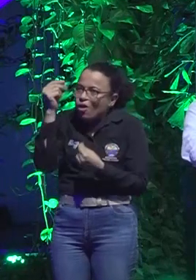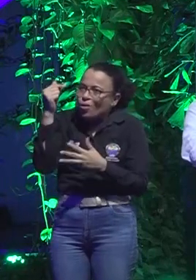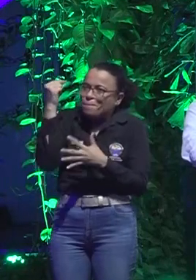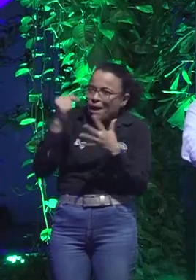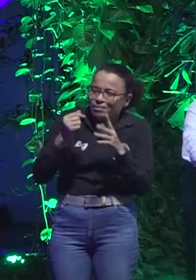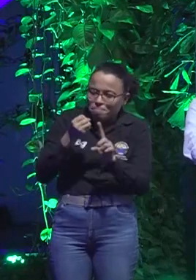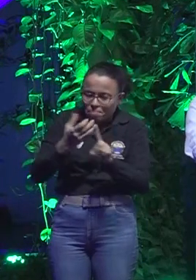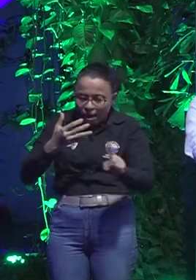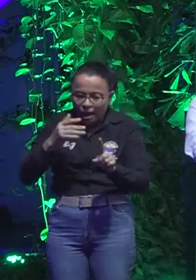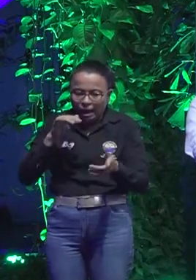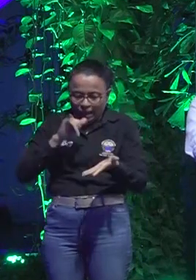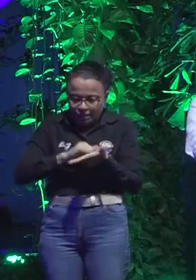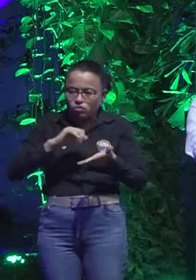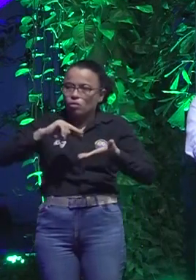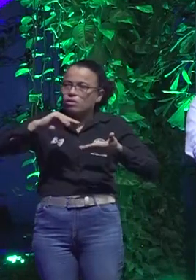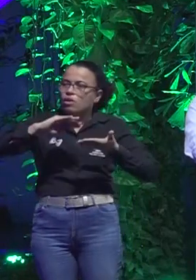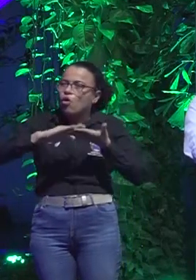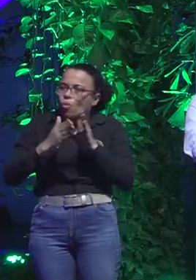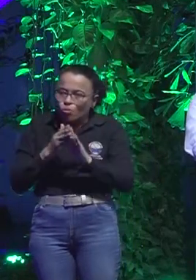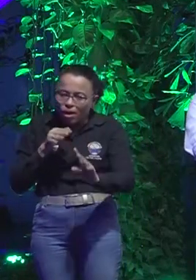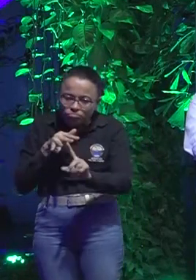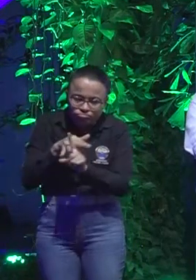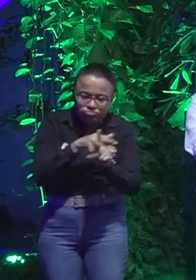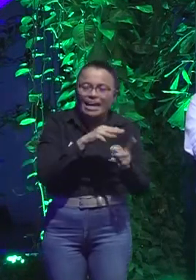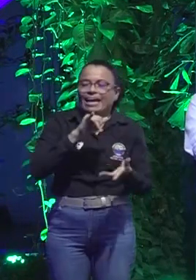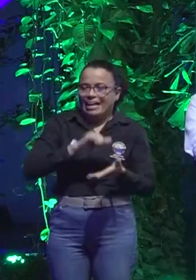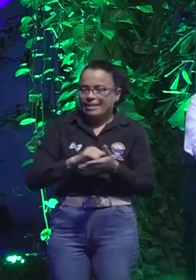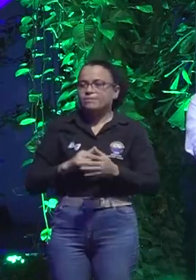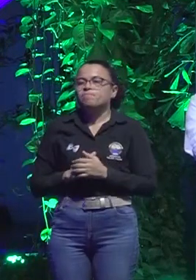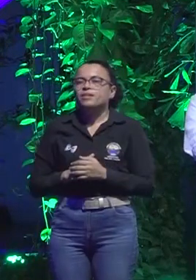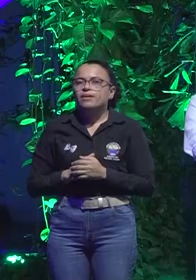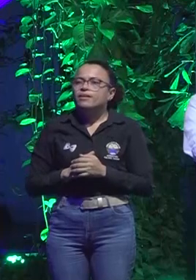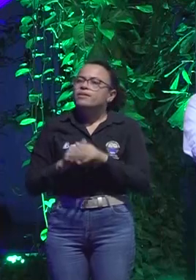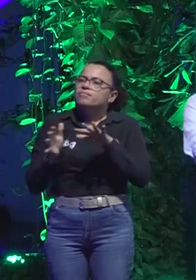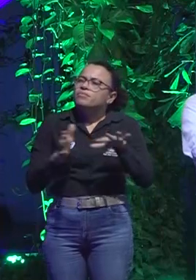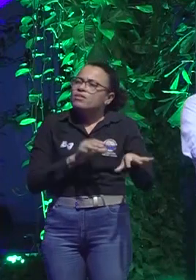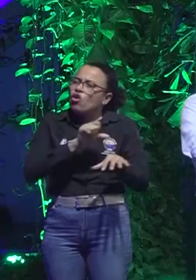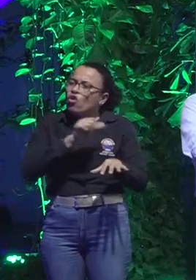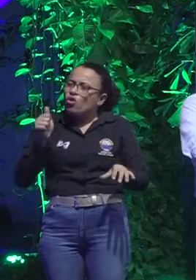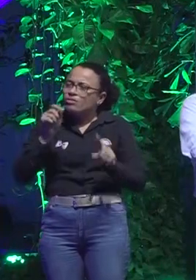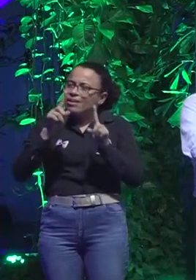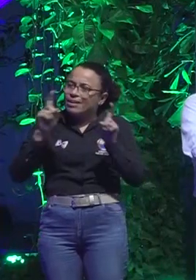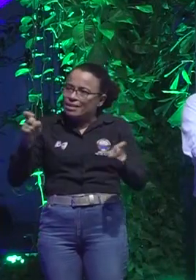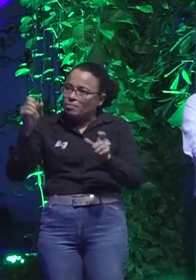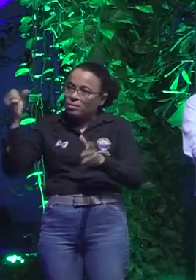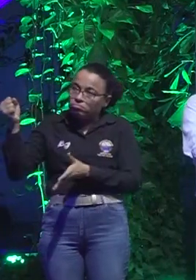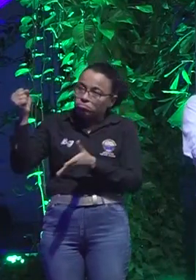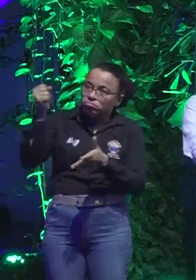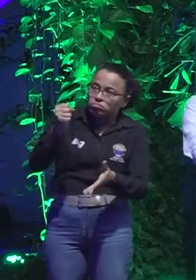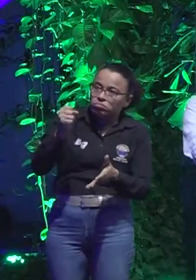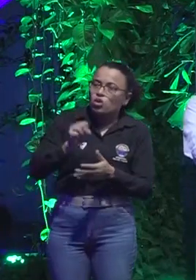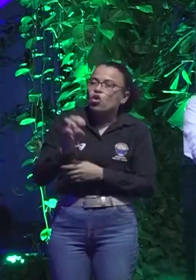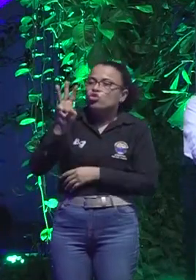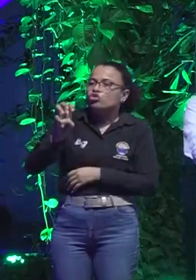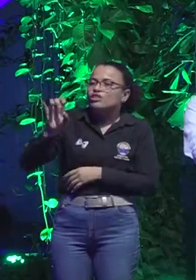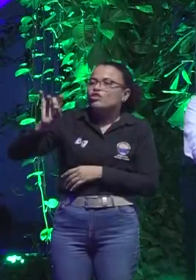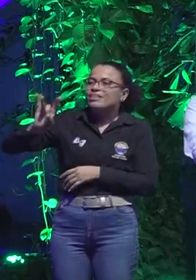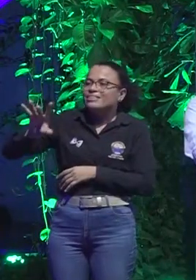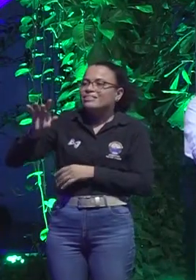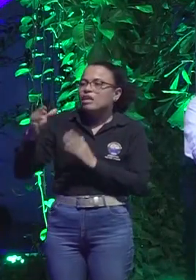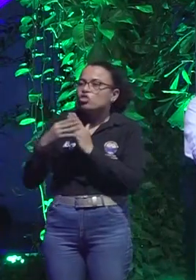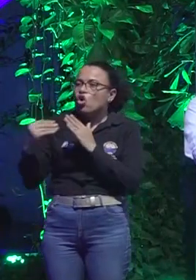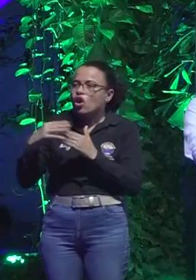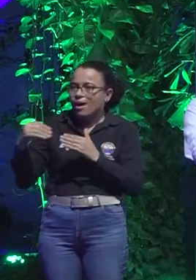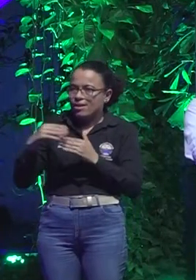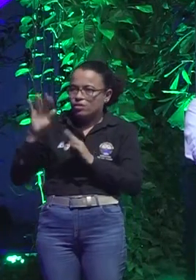que los asuntos financieros, a pesar de, es loable, $815. Estados Unidos tiene un gasto